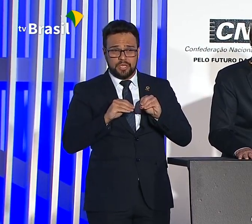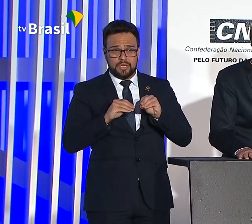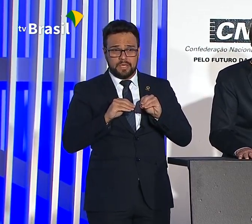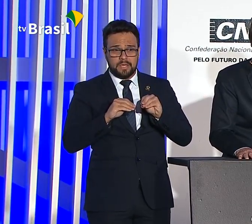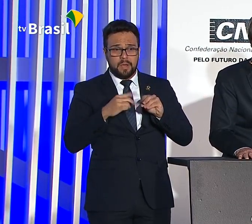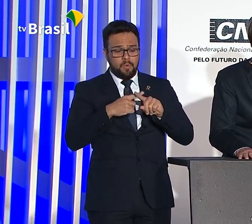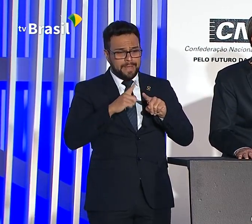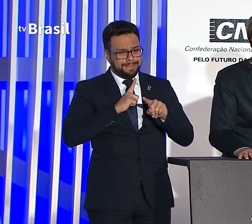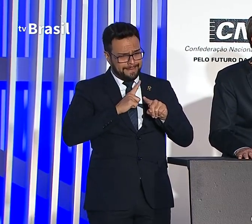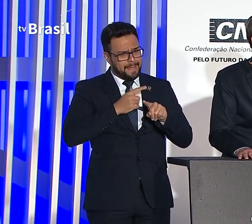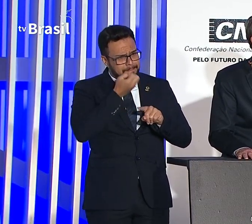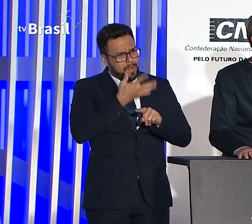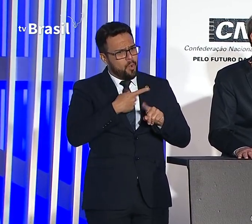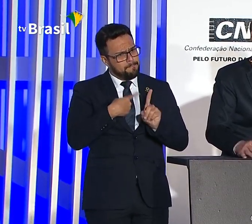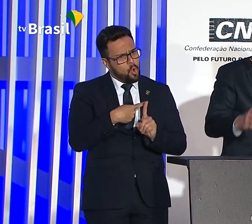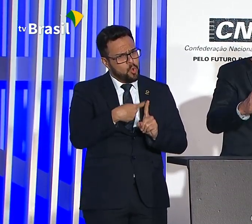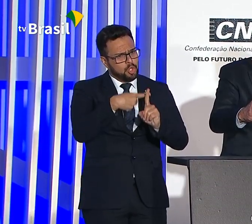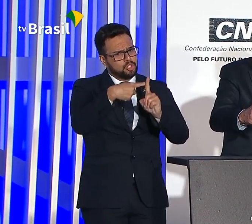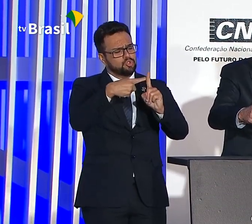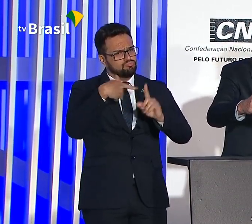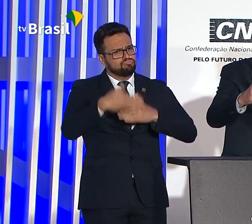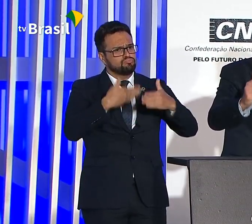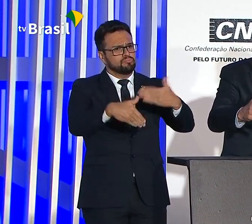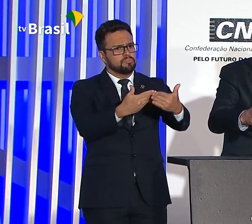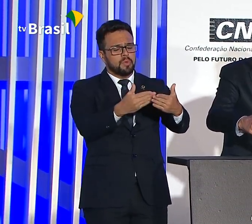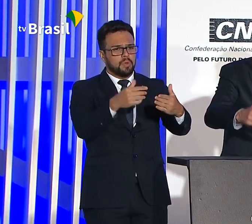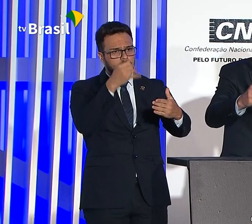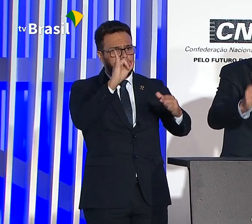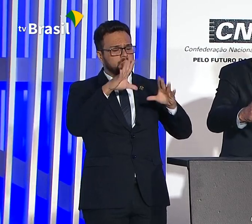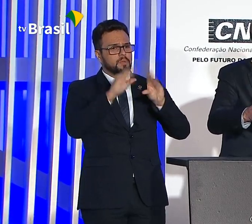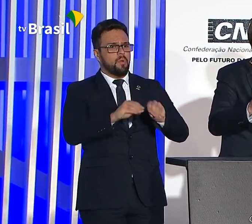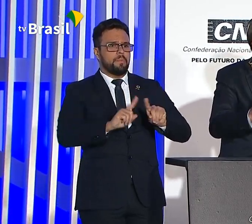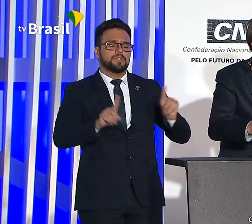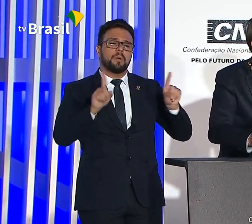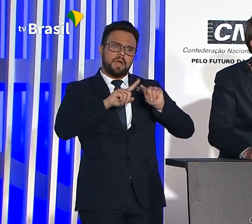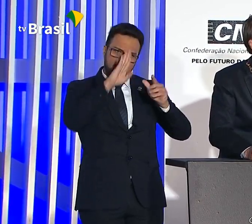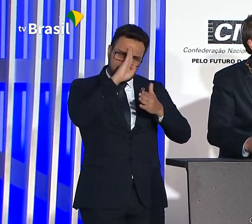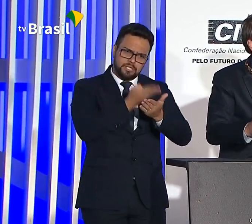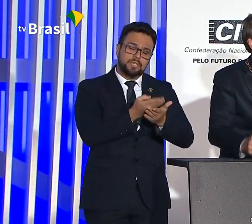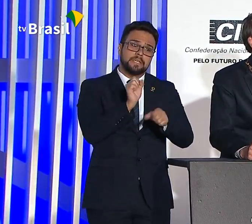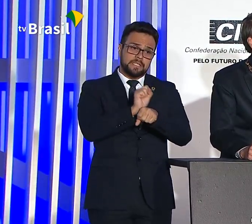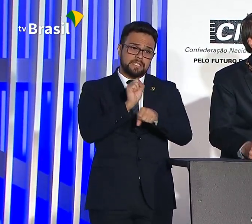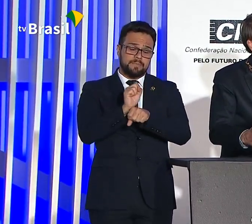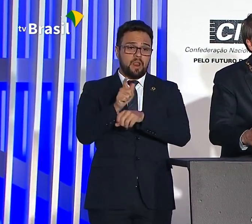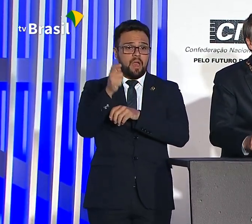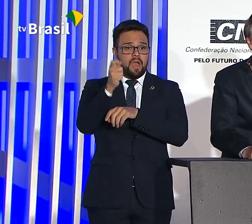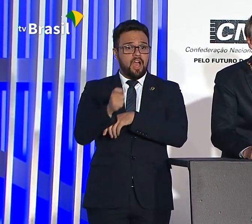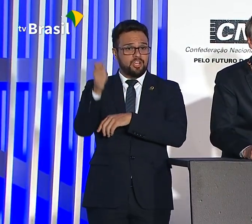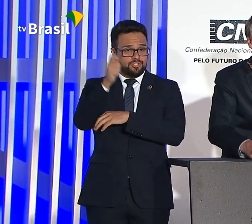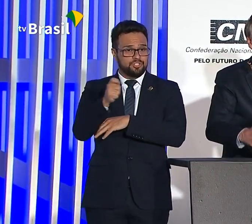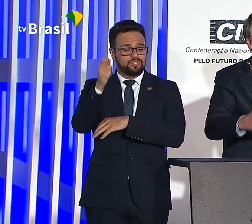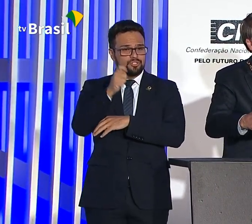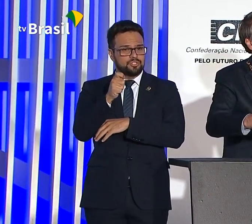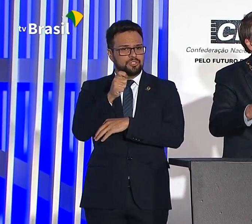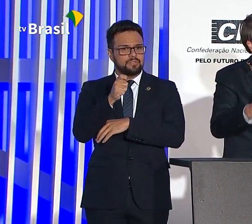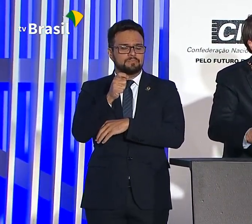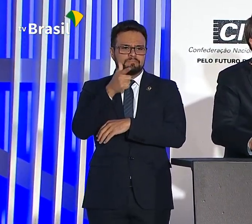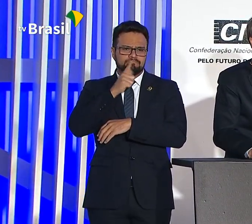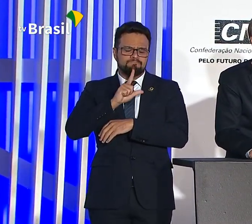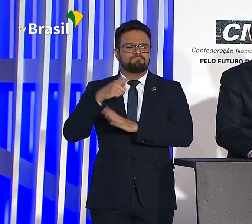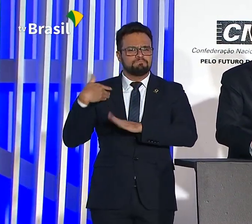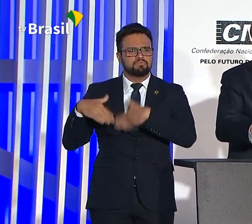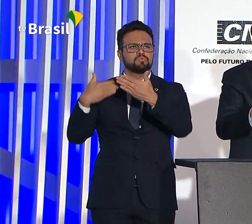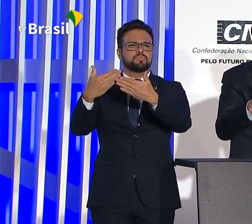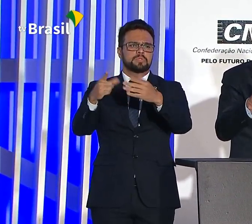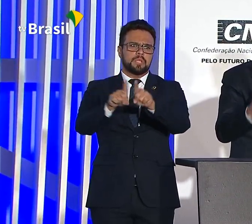certo creio não ser a melhor opção mas acredito e espero que a argentina dê certo afinal de contas são aqui